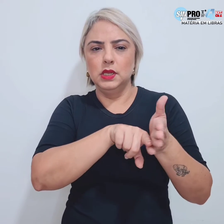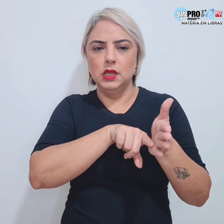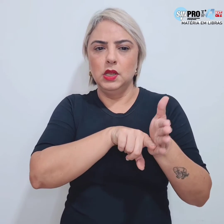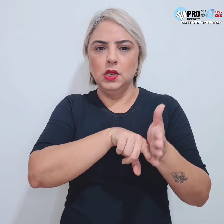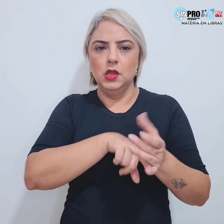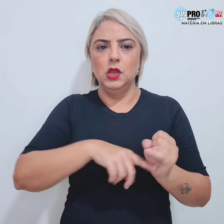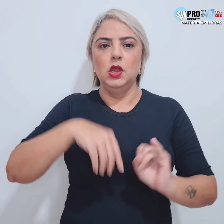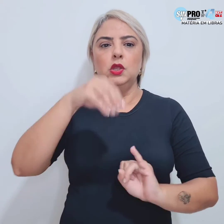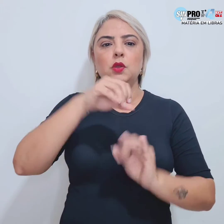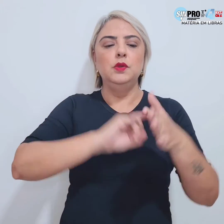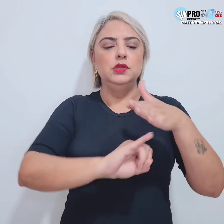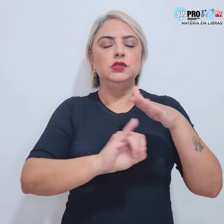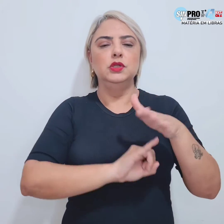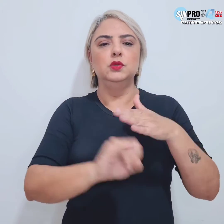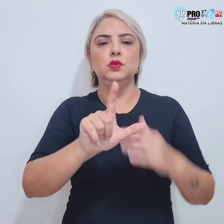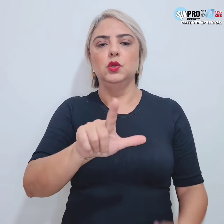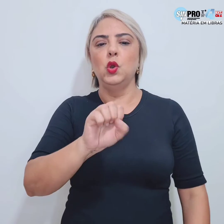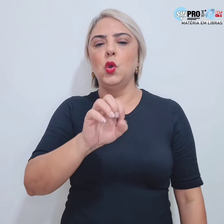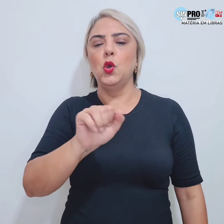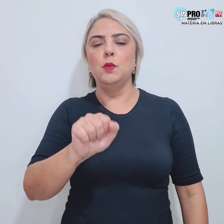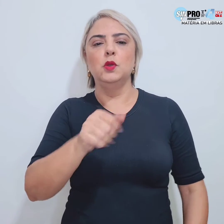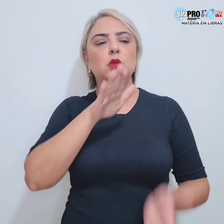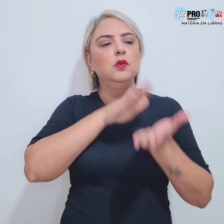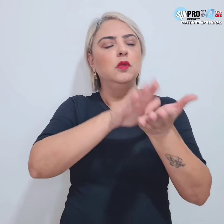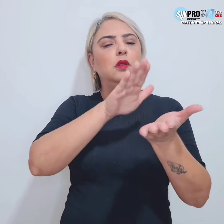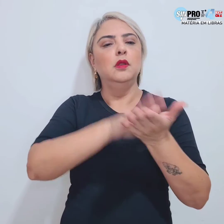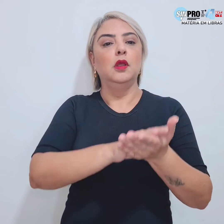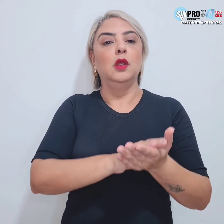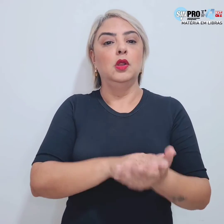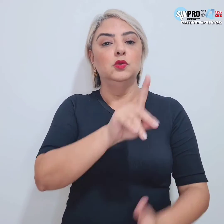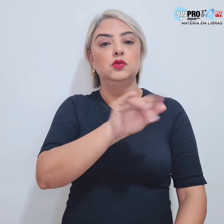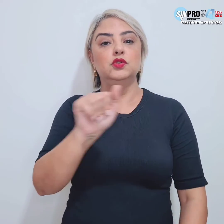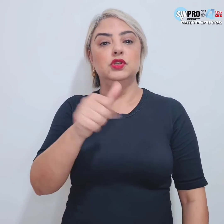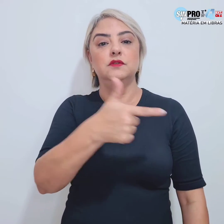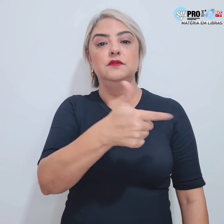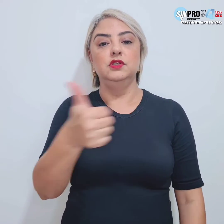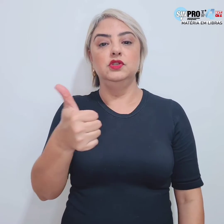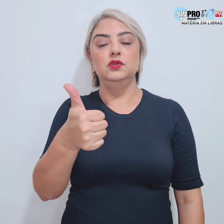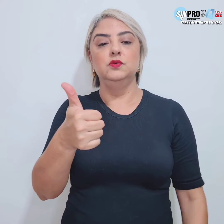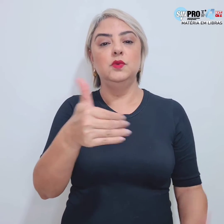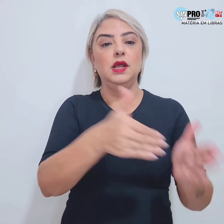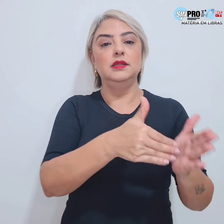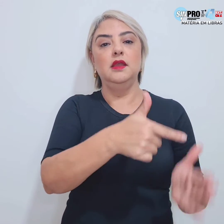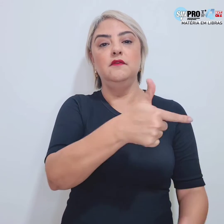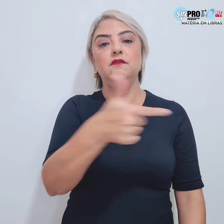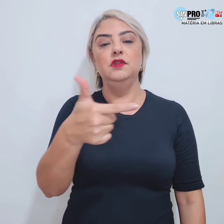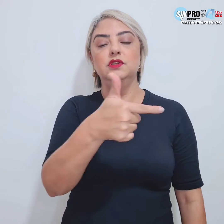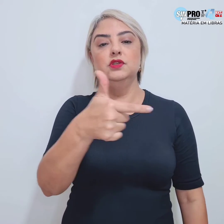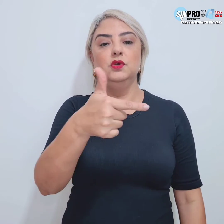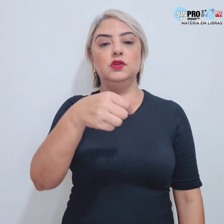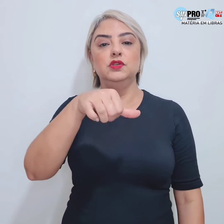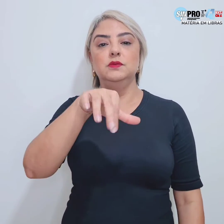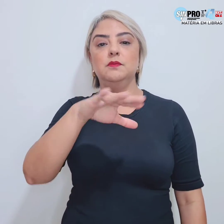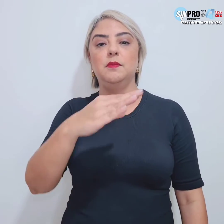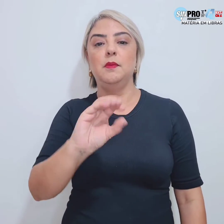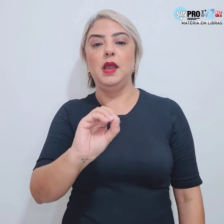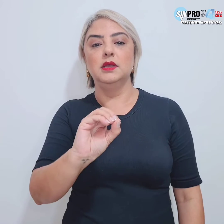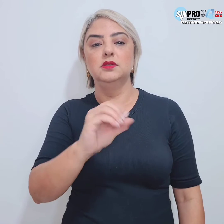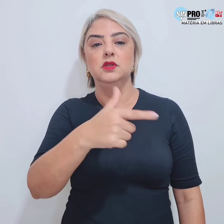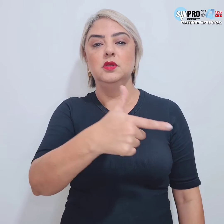Locomotiva, divulgados entre os dias 21 e 22 de março de 2021,